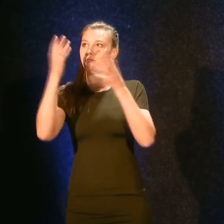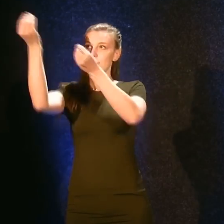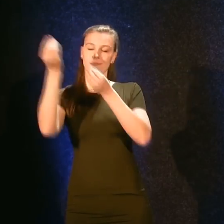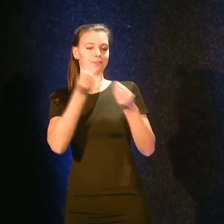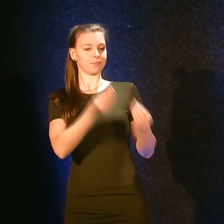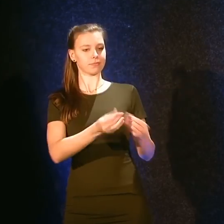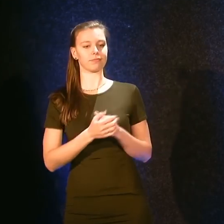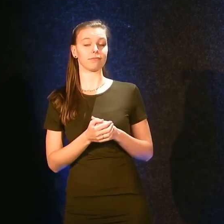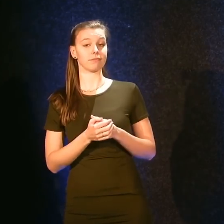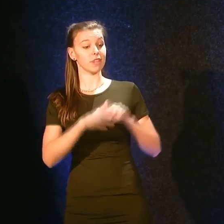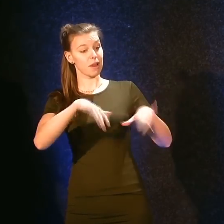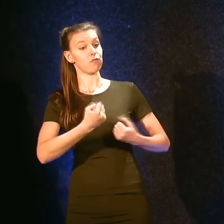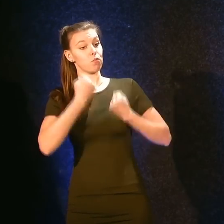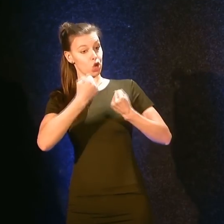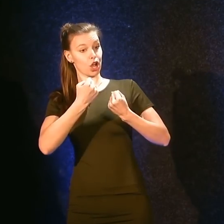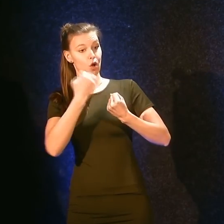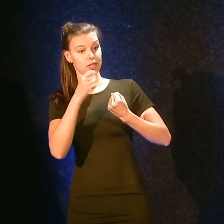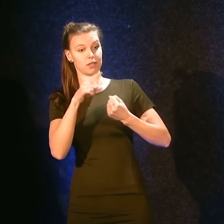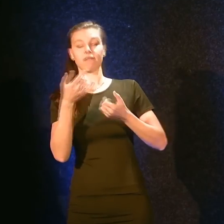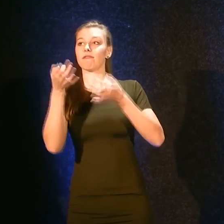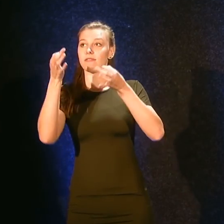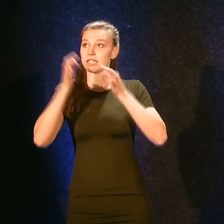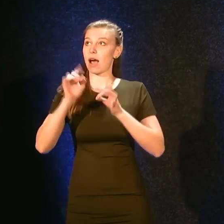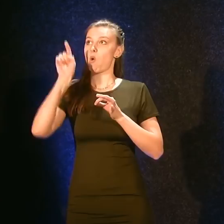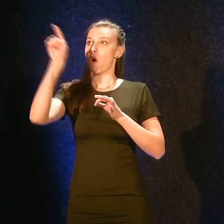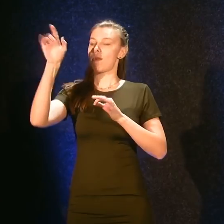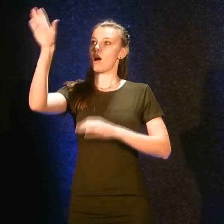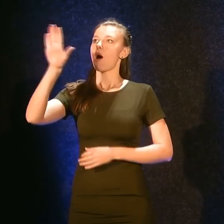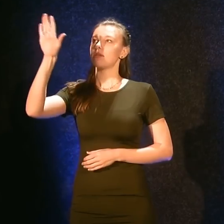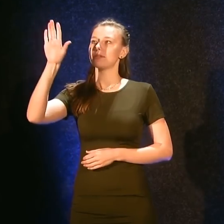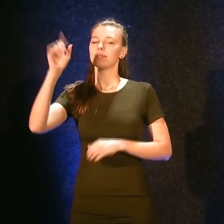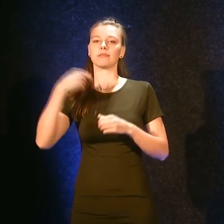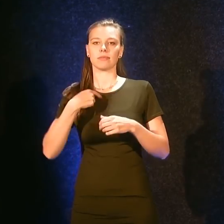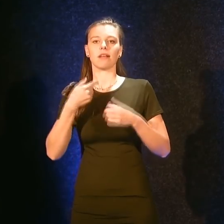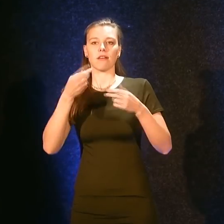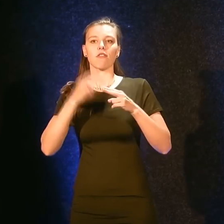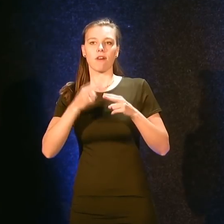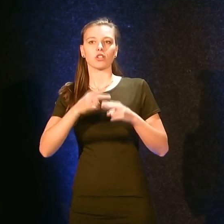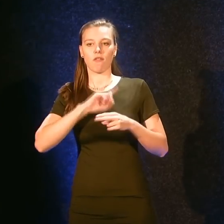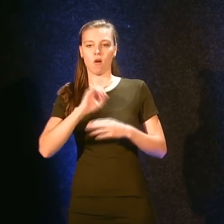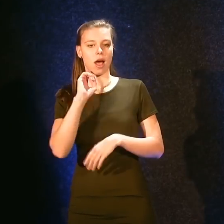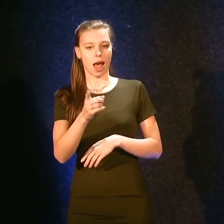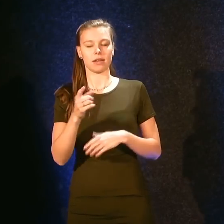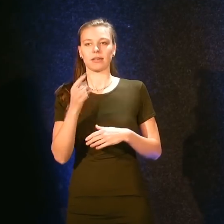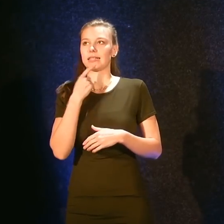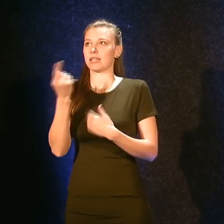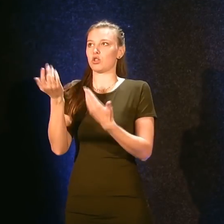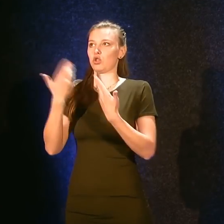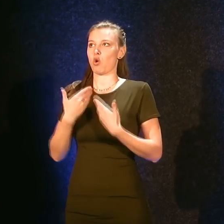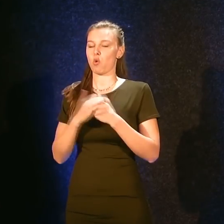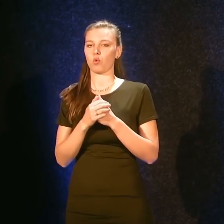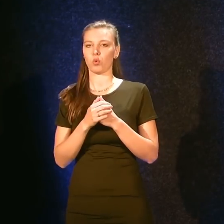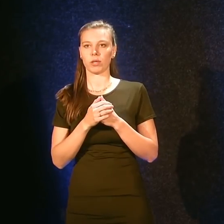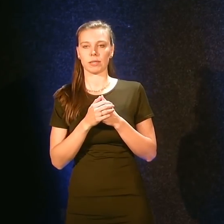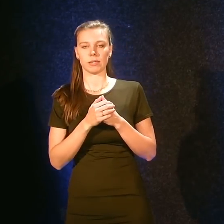mannen, want ik stel vertrouwen in God. En ik verwacht dat het zo zal gaan zoals me gezegd is. Wij zullen stranden